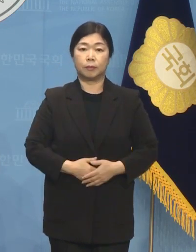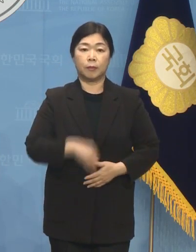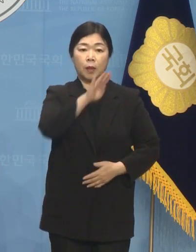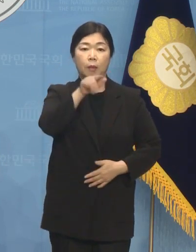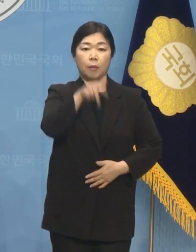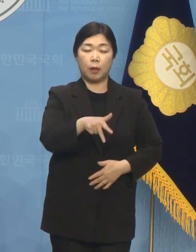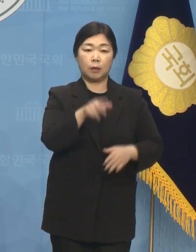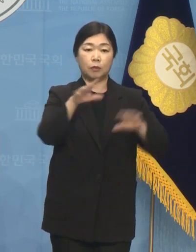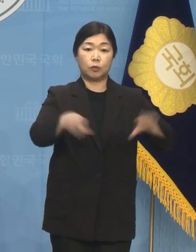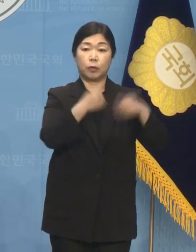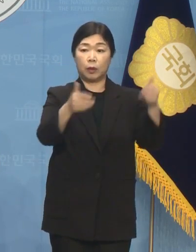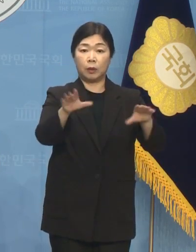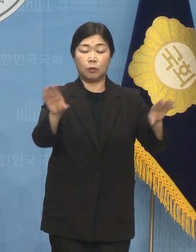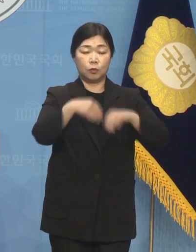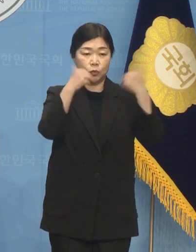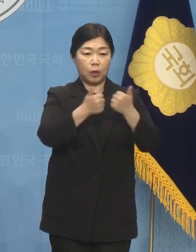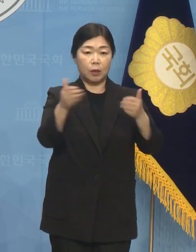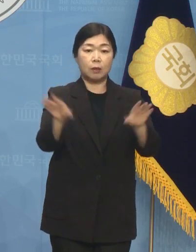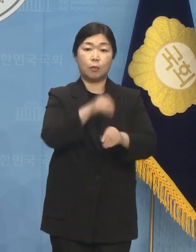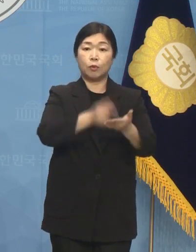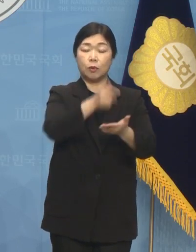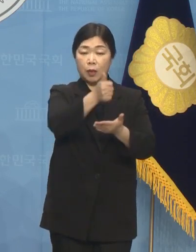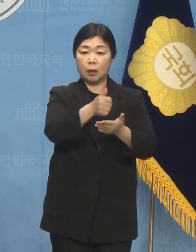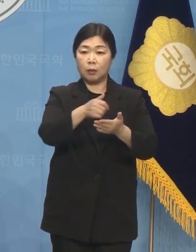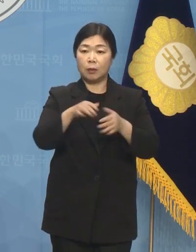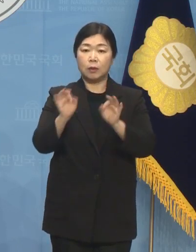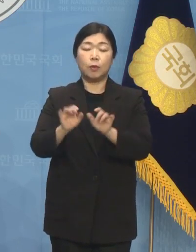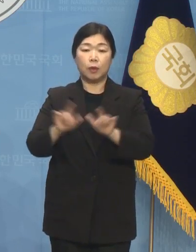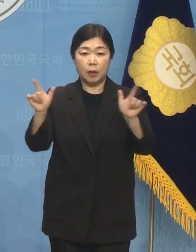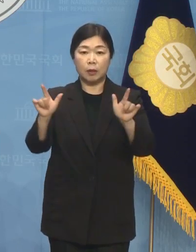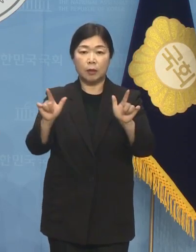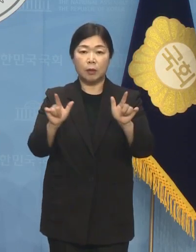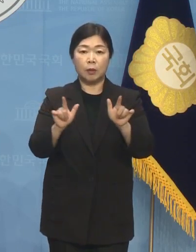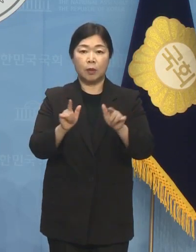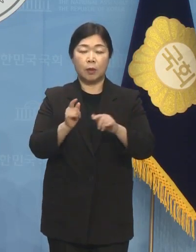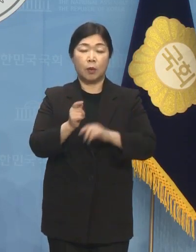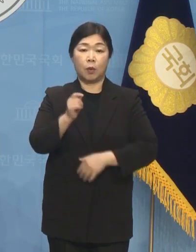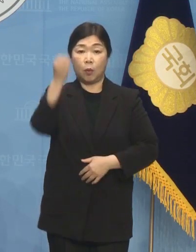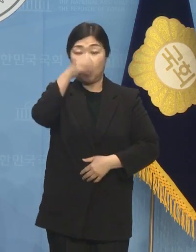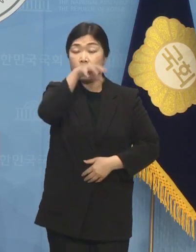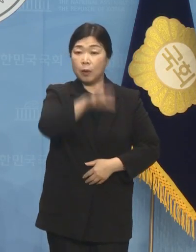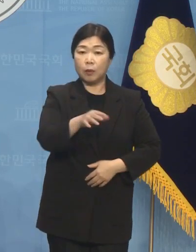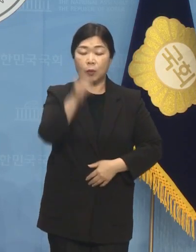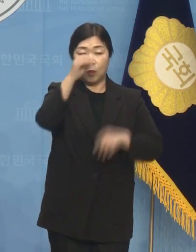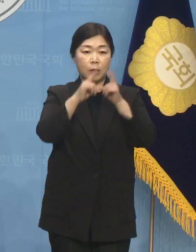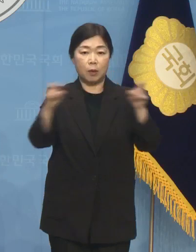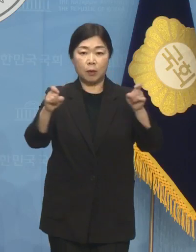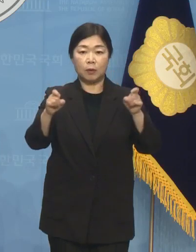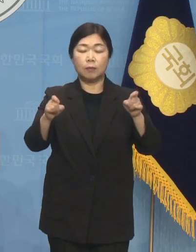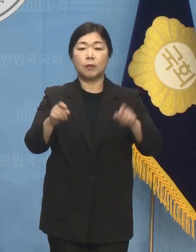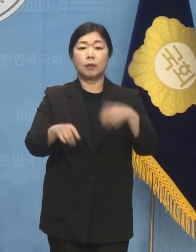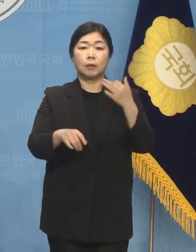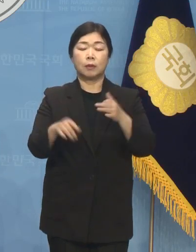국회 사무총장은 금요일 29일 오전 11시 고성연수원에서 제79회 식목일 기념식수